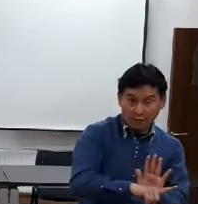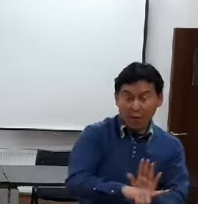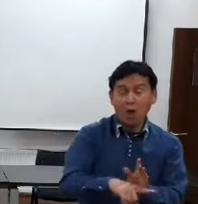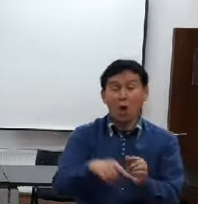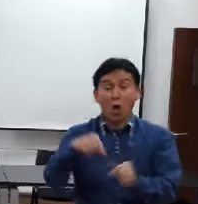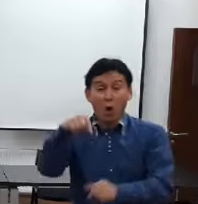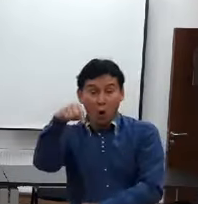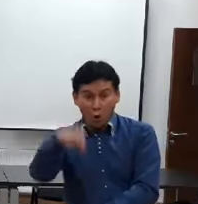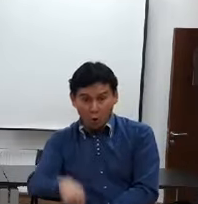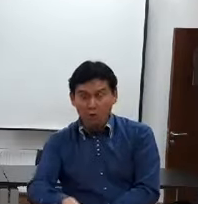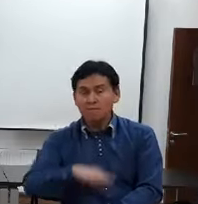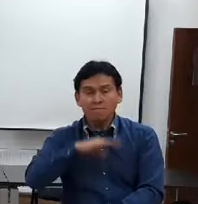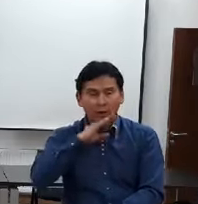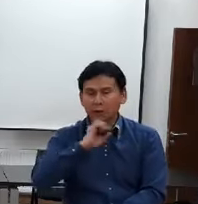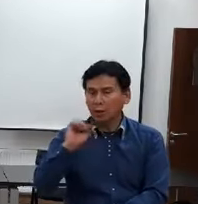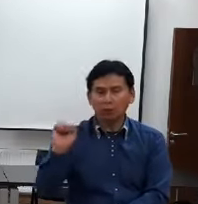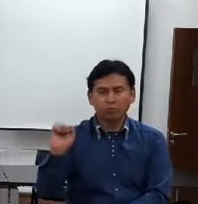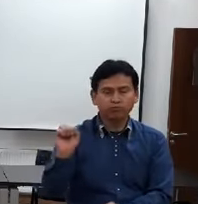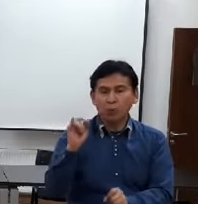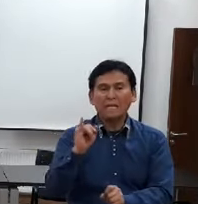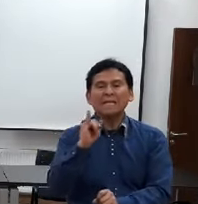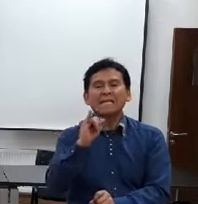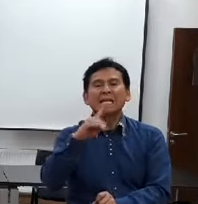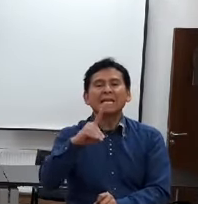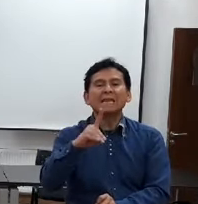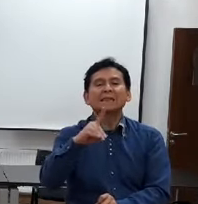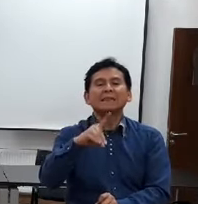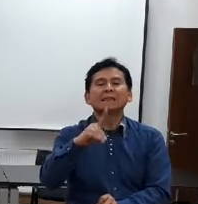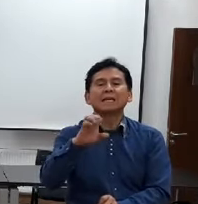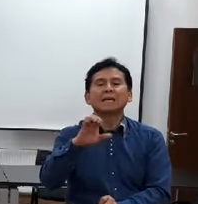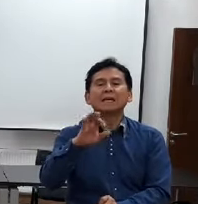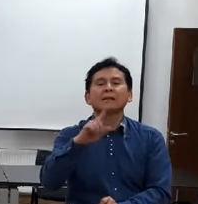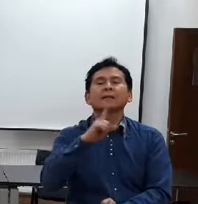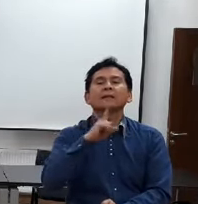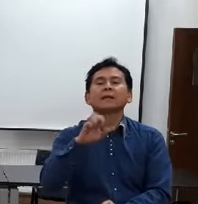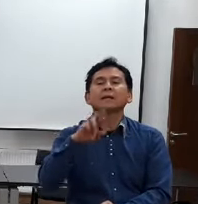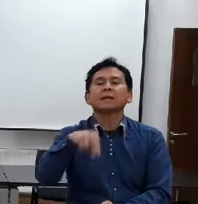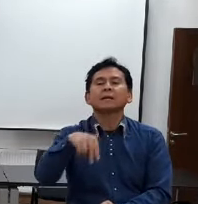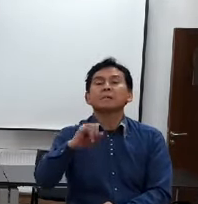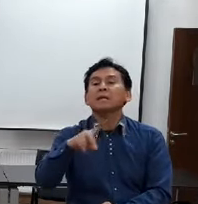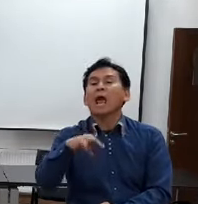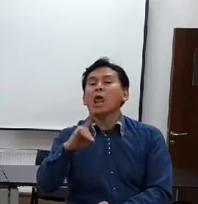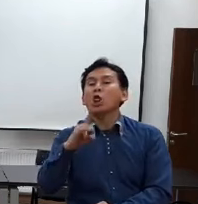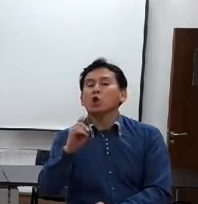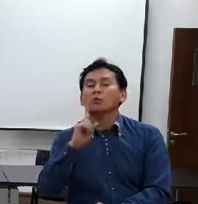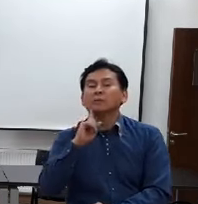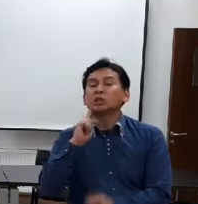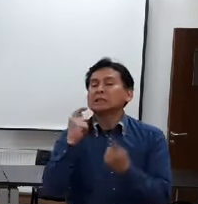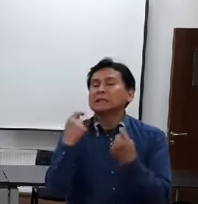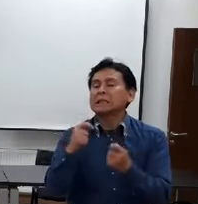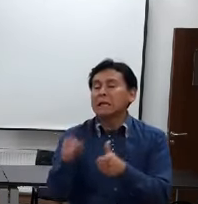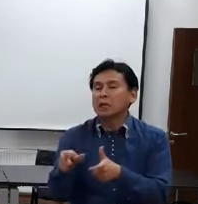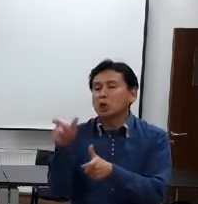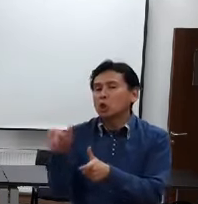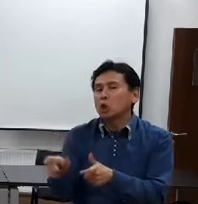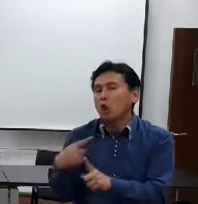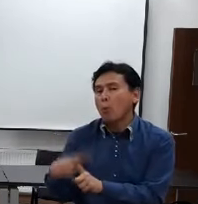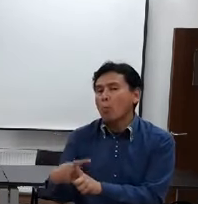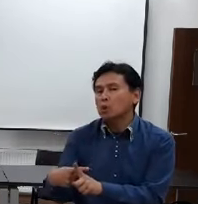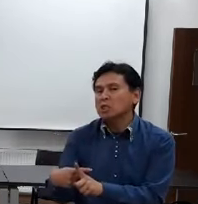día basta con un resultado indeterminado para dejarlo como caso probable pero tratarlo como caso